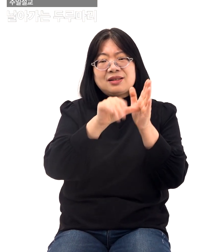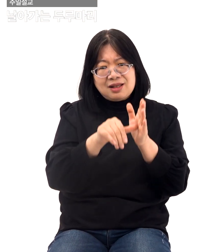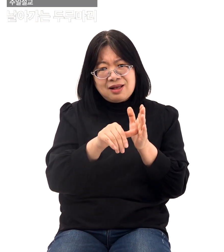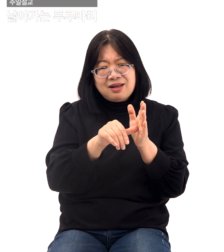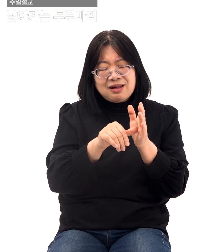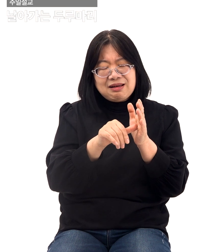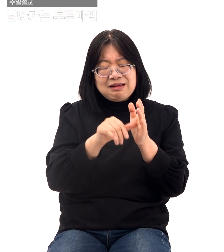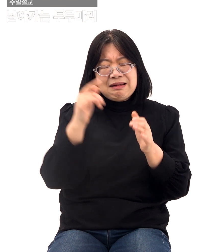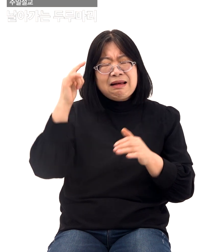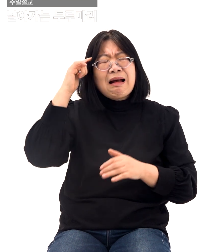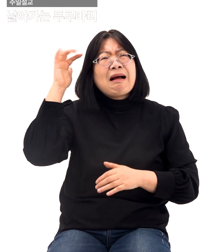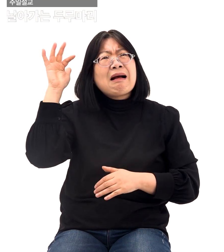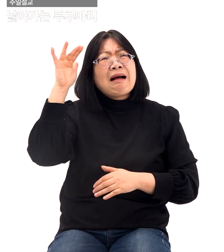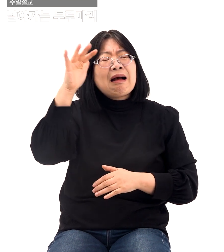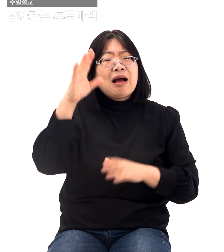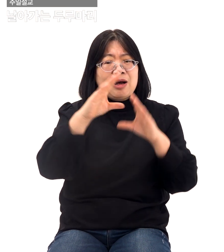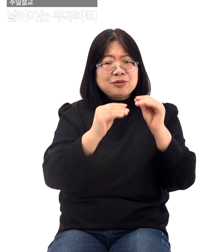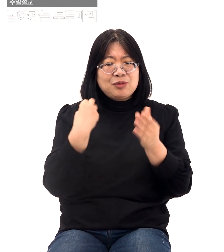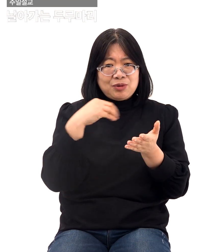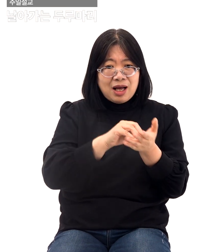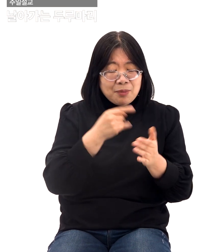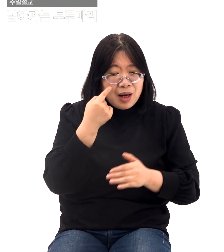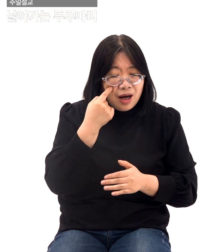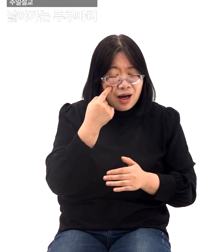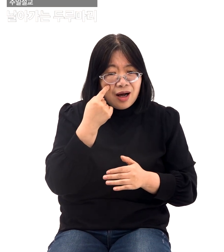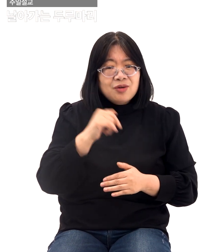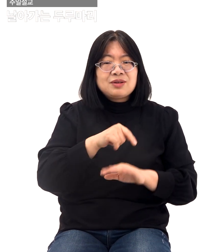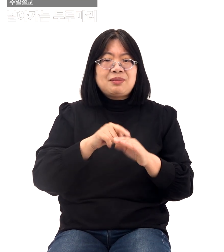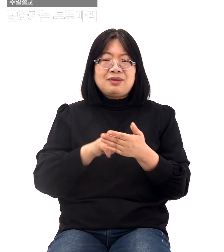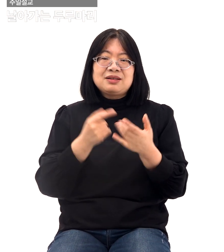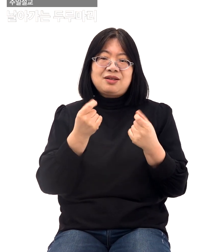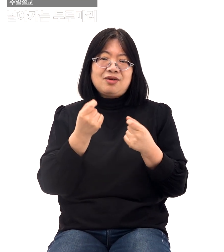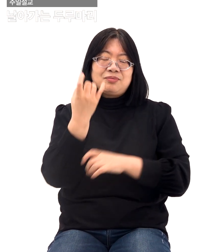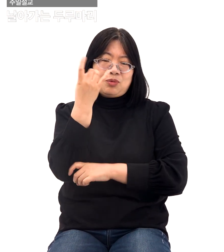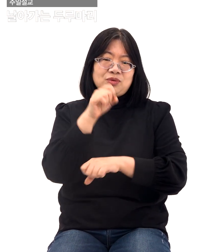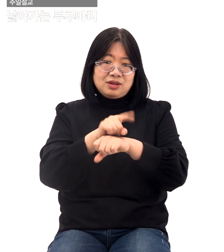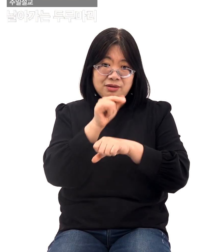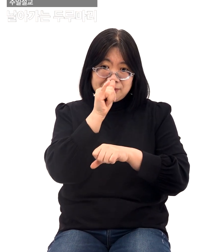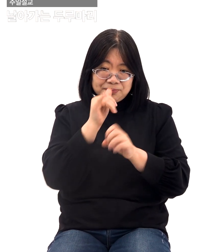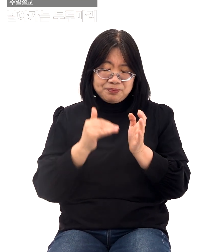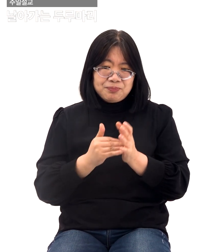돌아가자. 우리 속에는 그런 본성이 있단 말이에요.